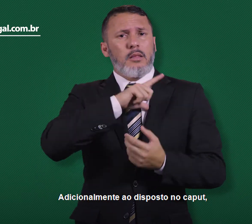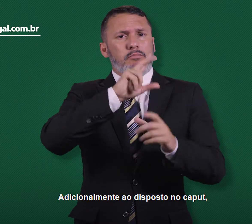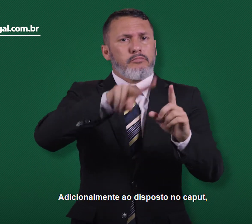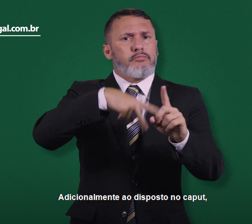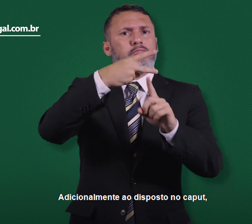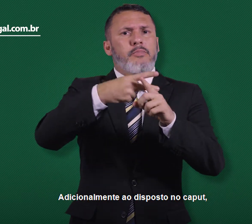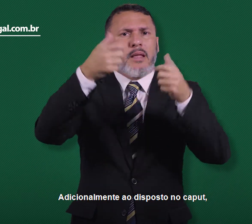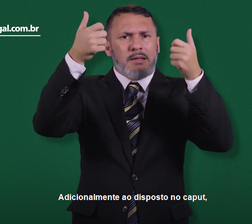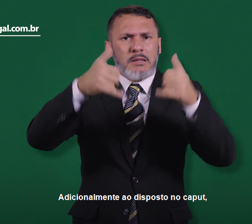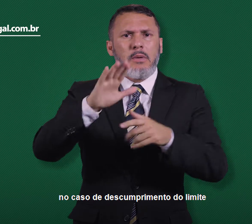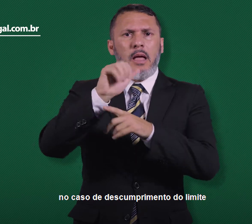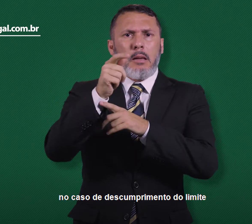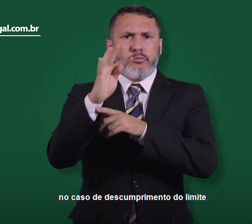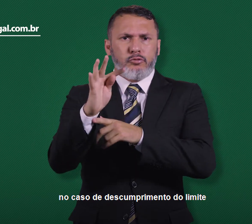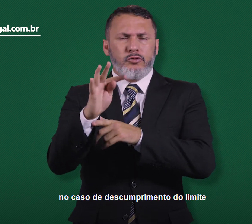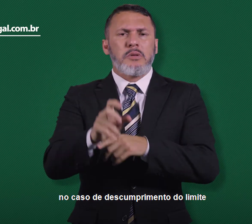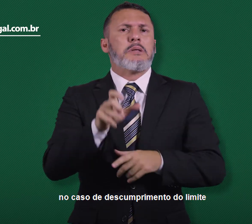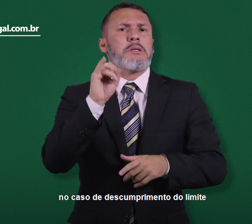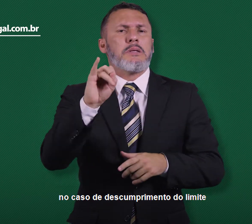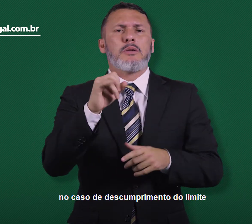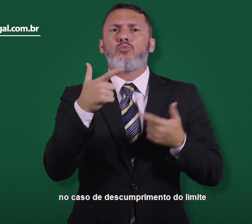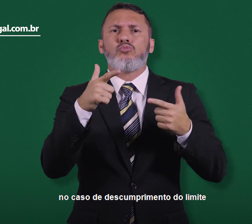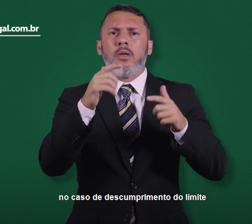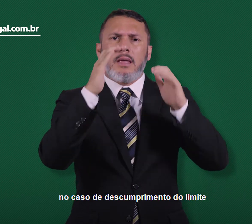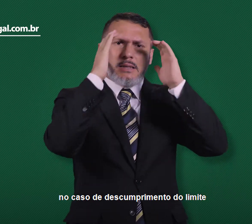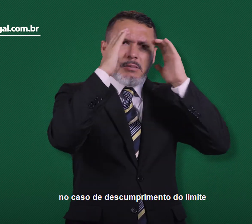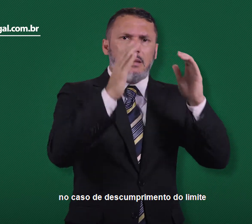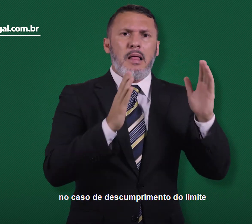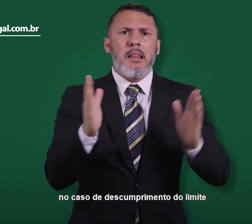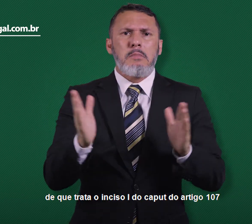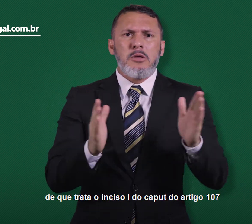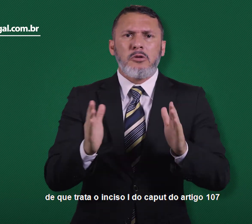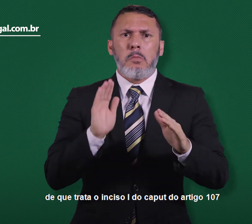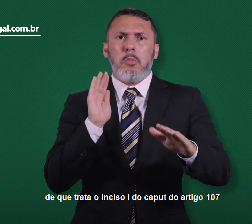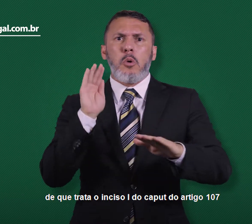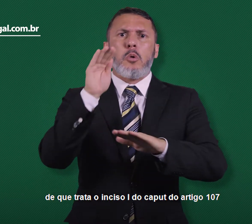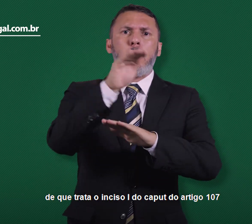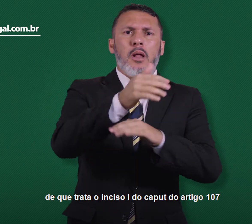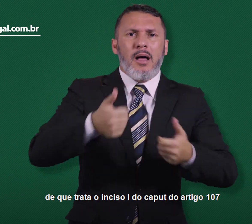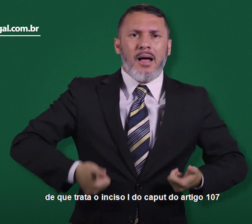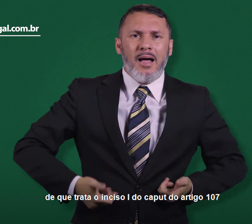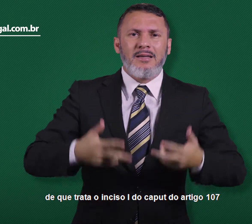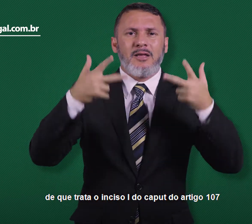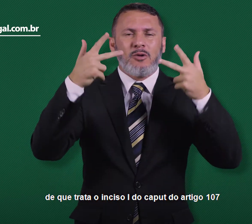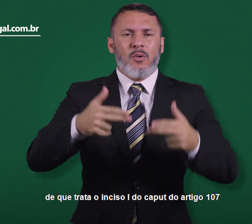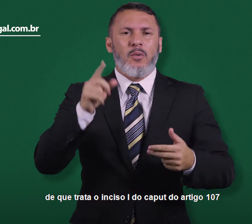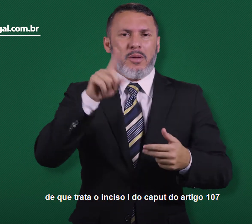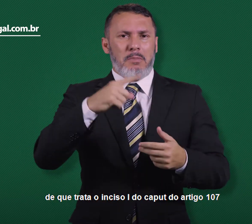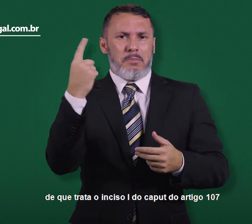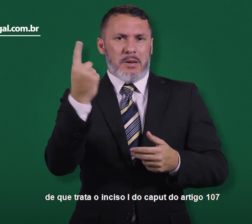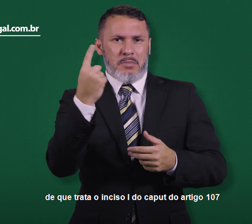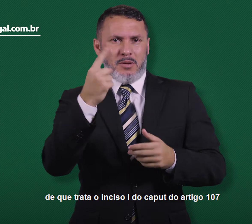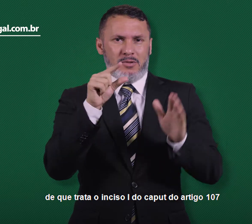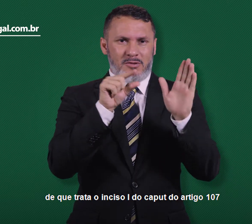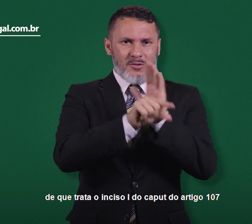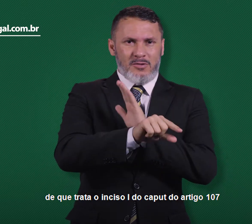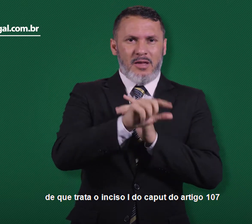disposto no caput, no caso de descumprimento do limite de que trata o inciso 1º do caput do artigo